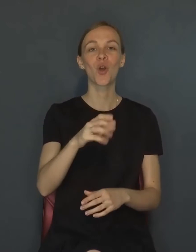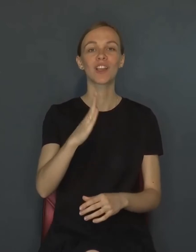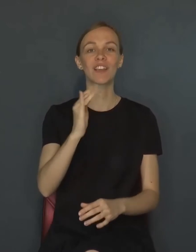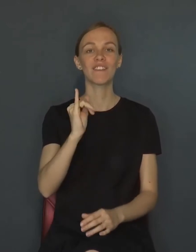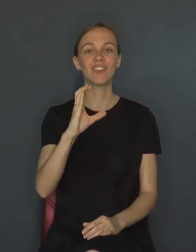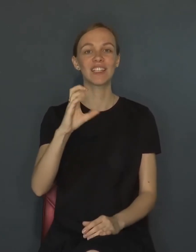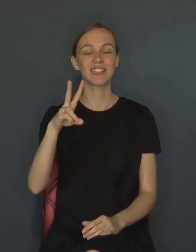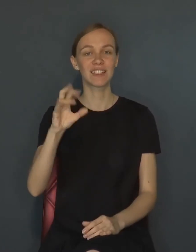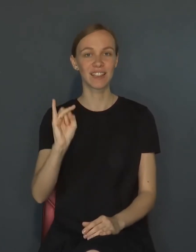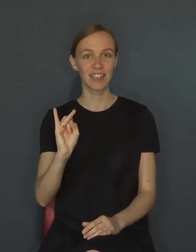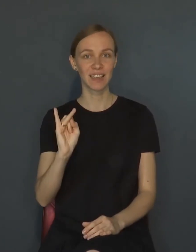річки Шреняви.